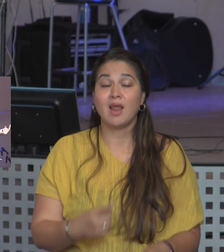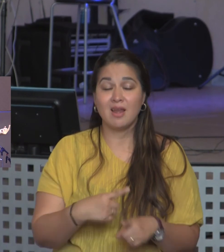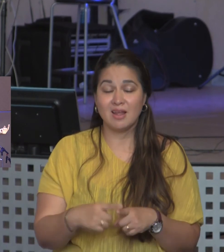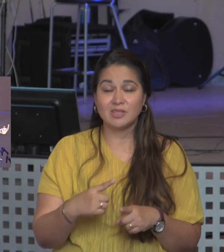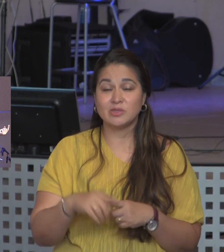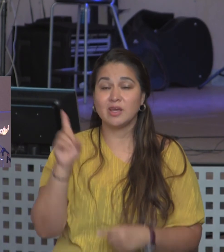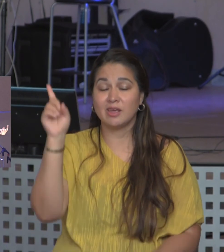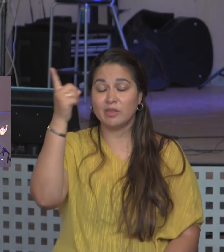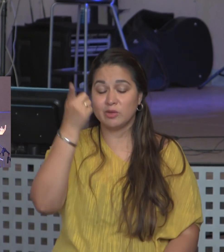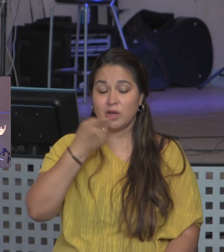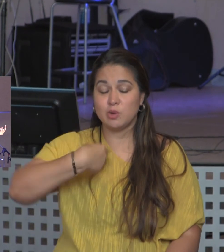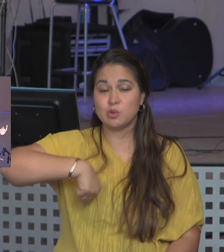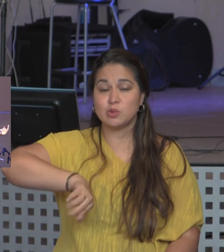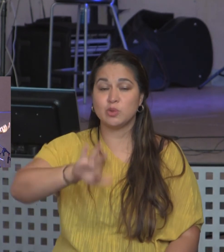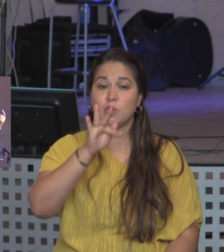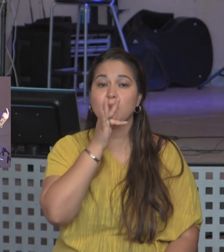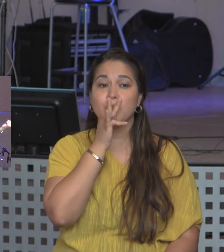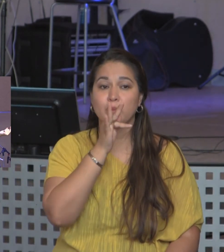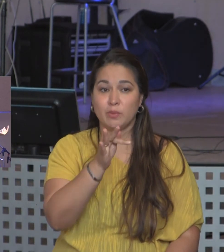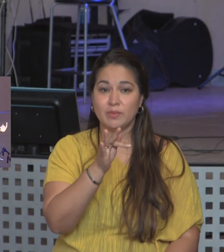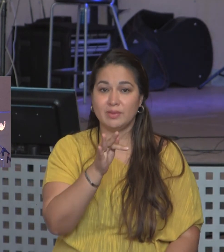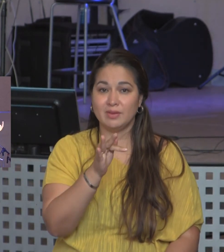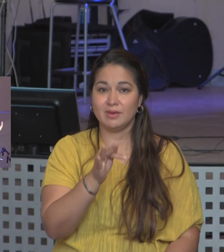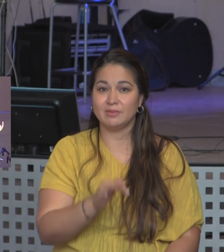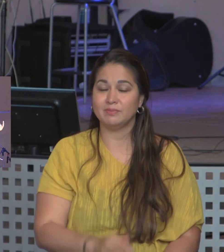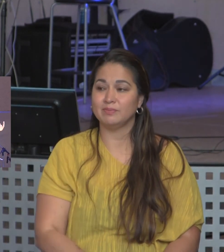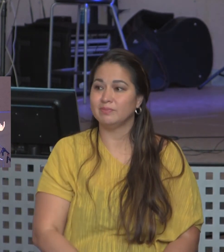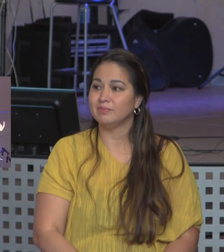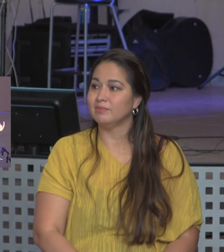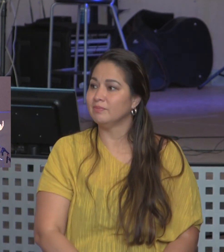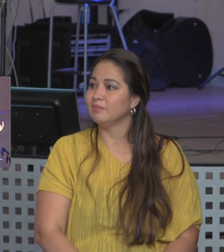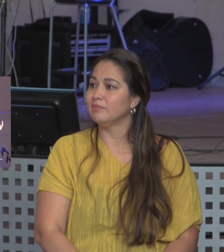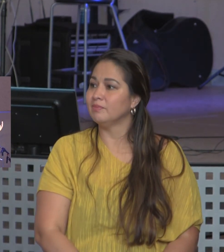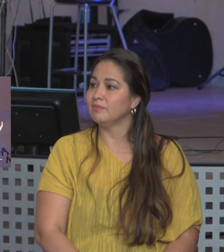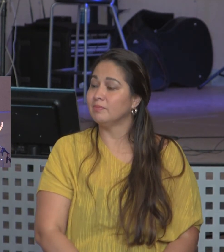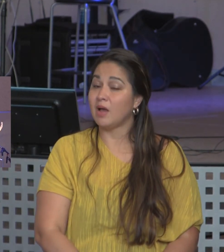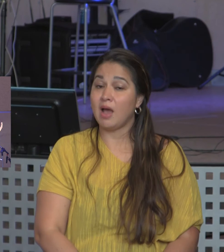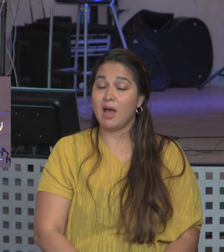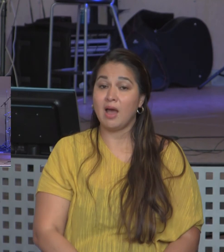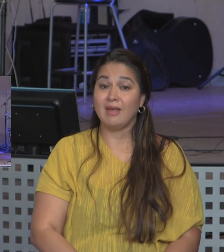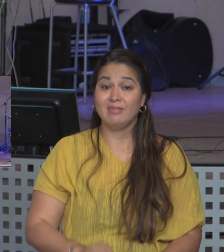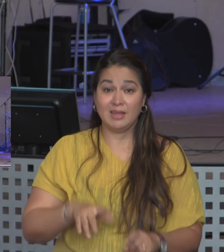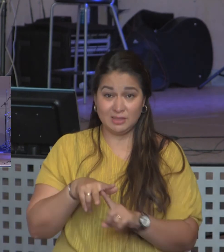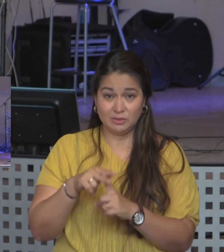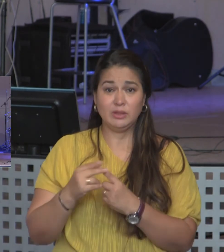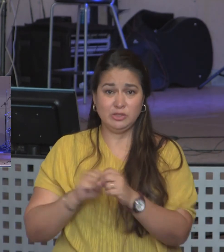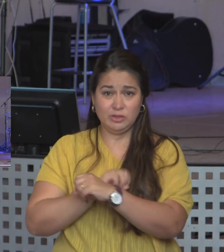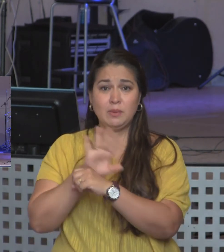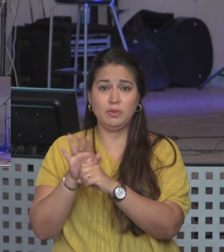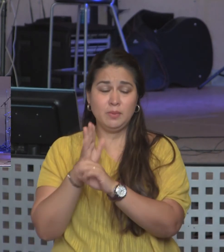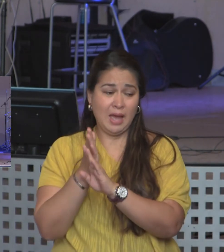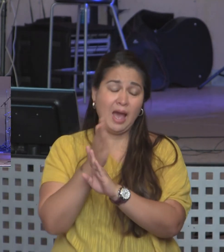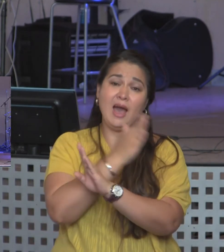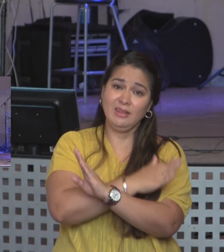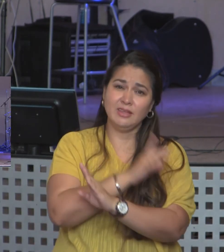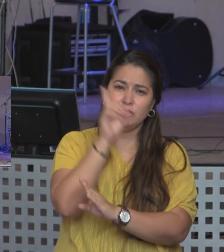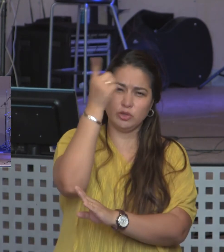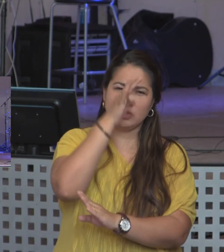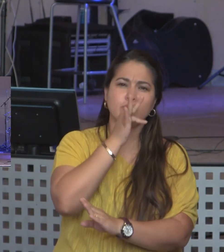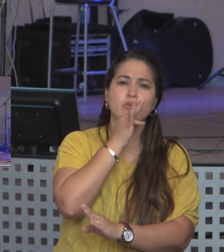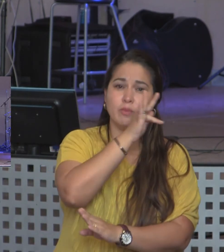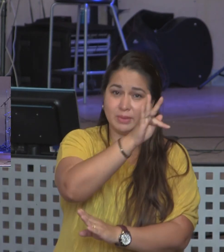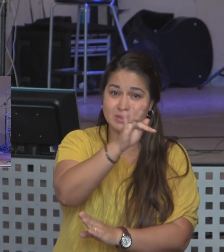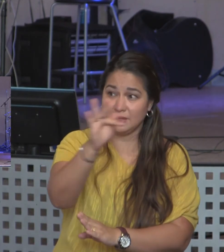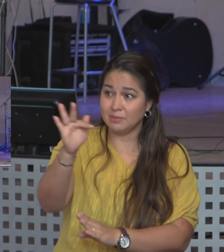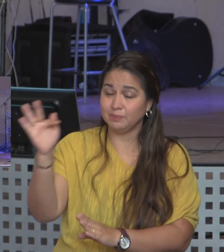como congregación antes de la pandemia sigue vigente en la pandemia. Y